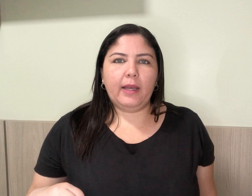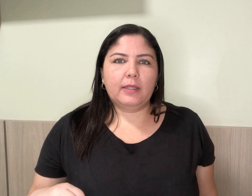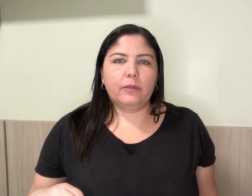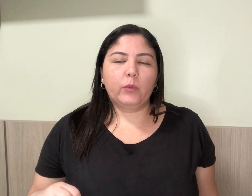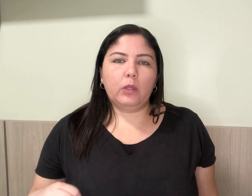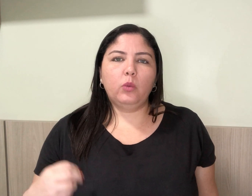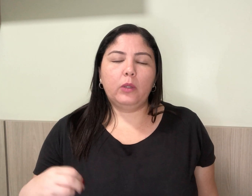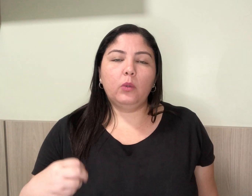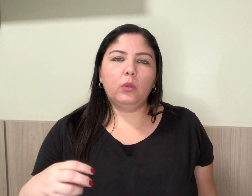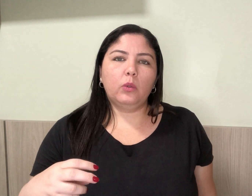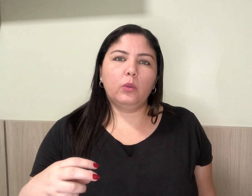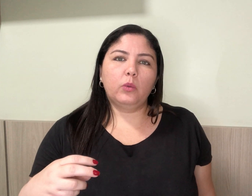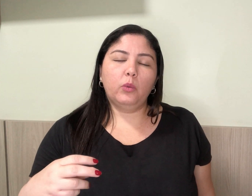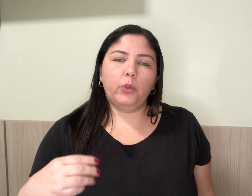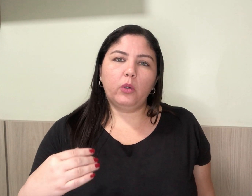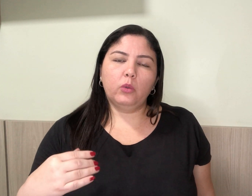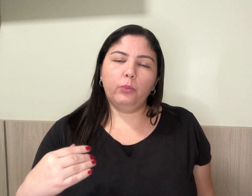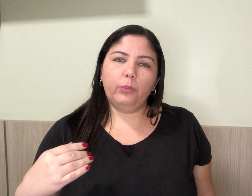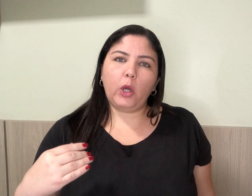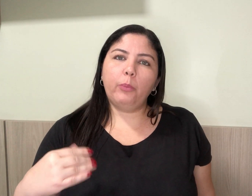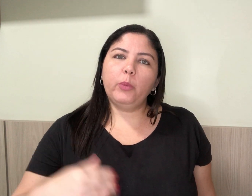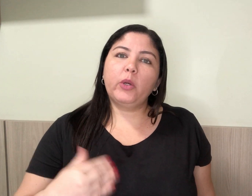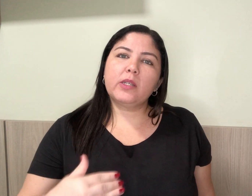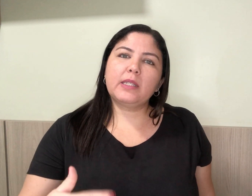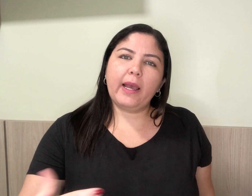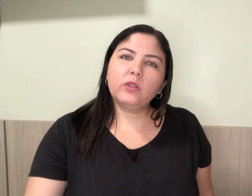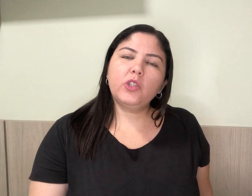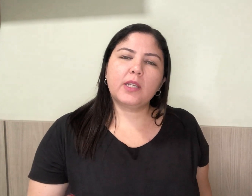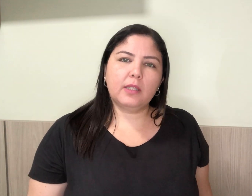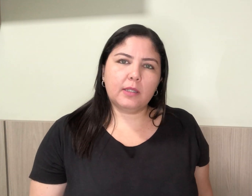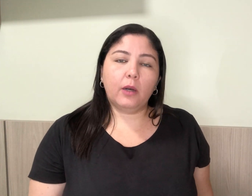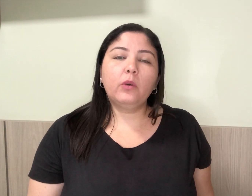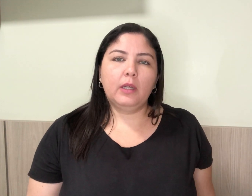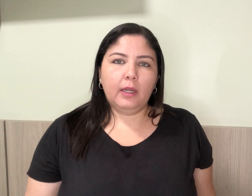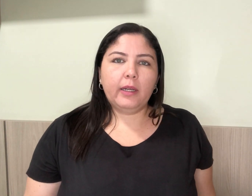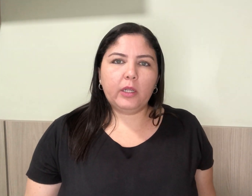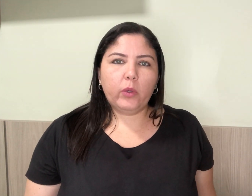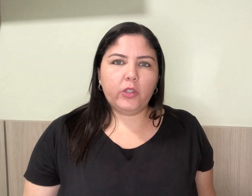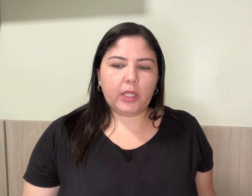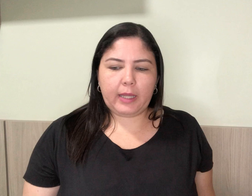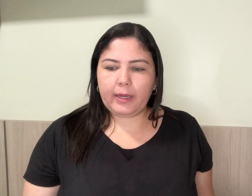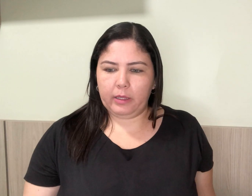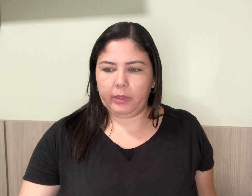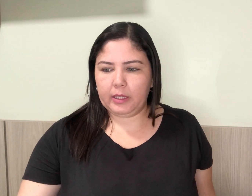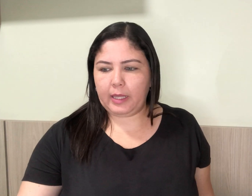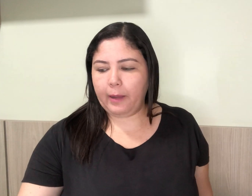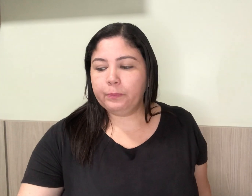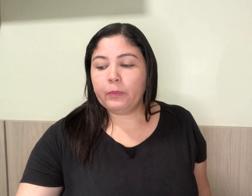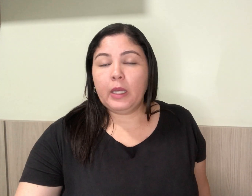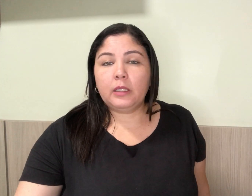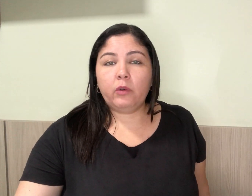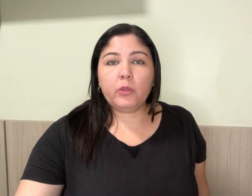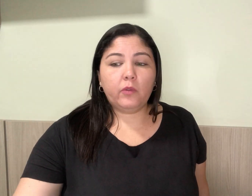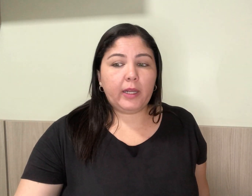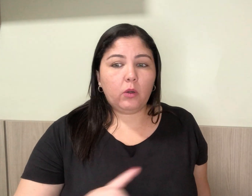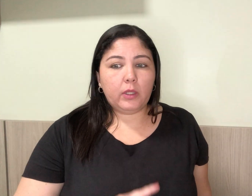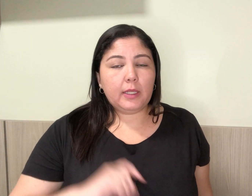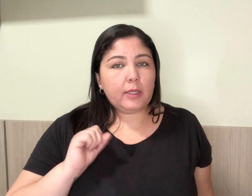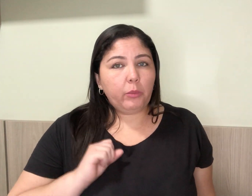sinais, no próprio processo de aquisição linguística da Libras, tá? Então vamos ver agora inicialmente